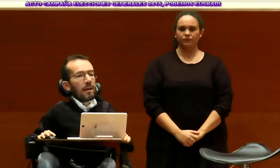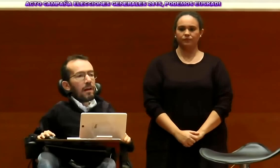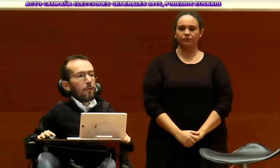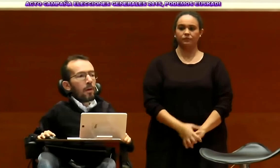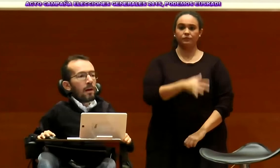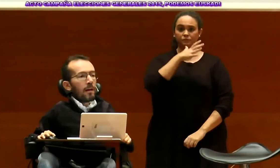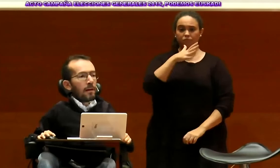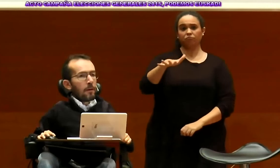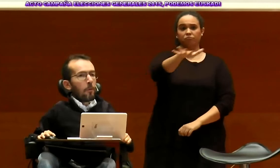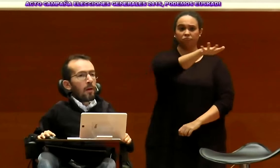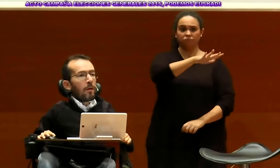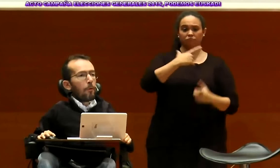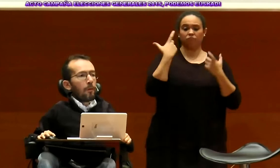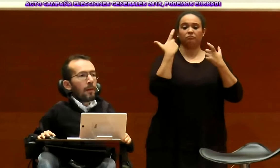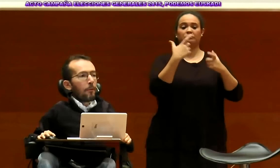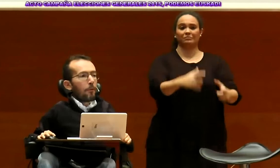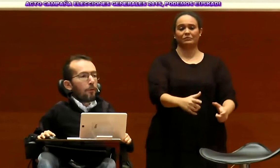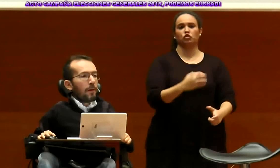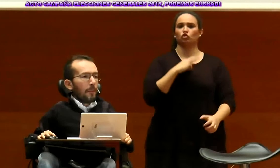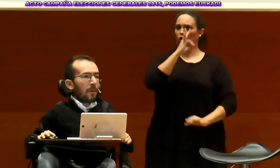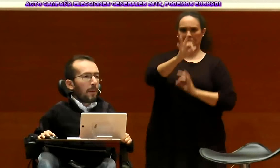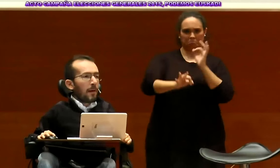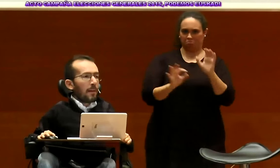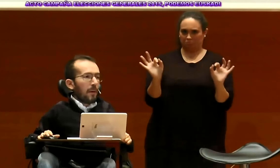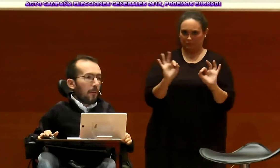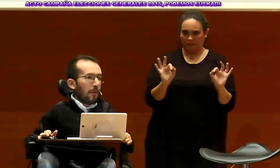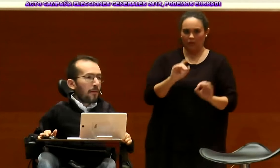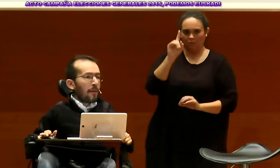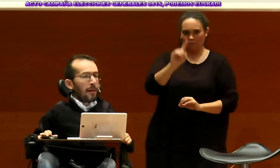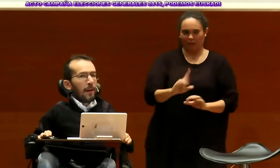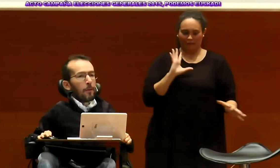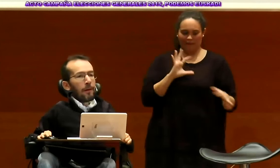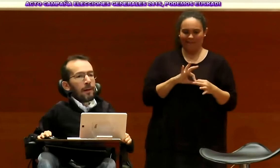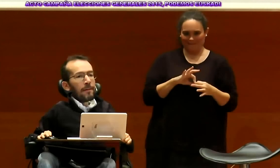Esta área no la he coordinado yo y también me encanta, para que veáis